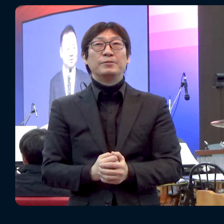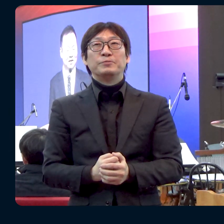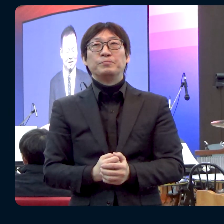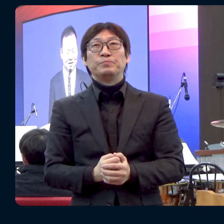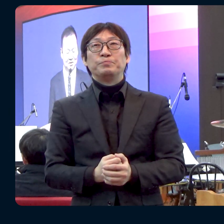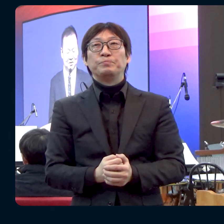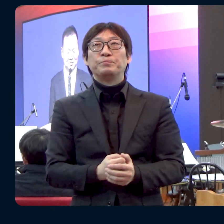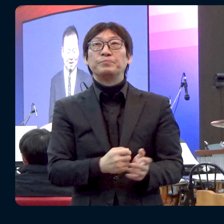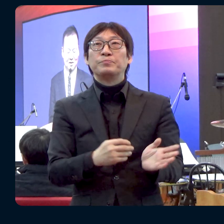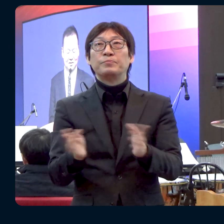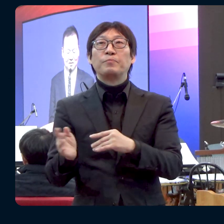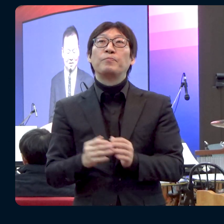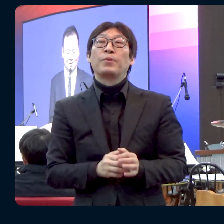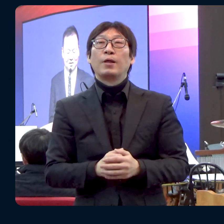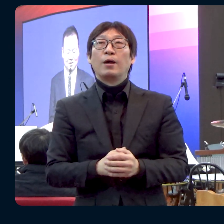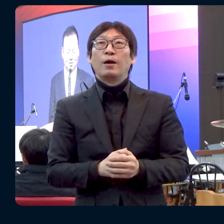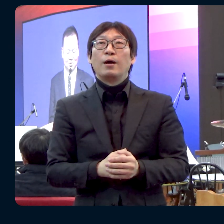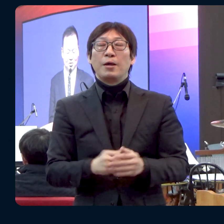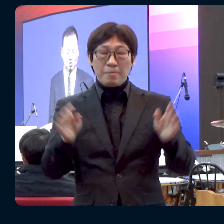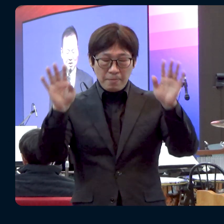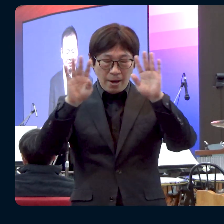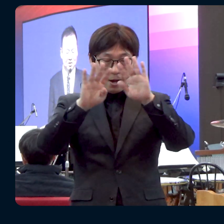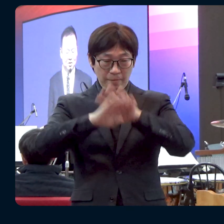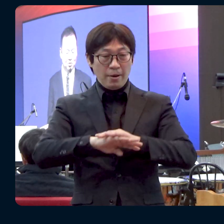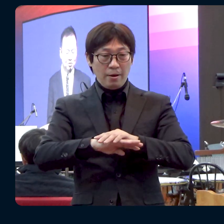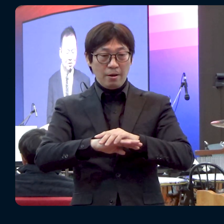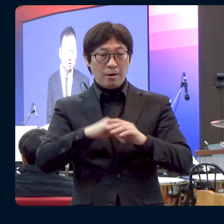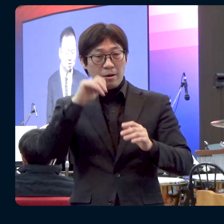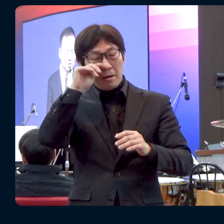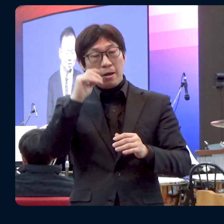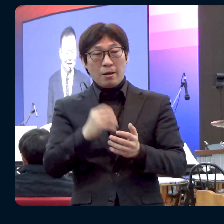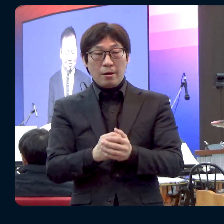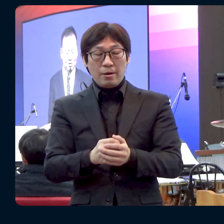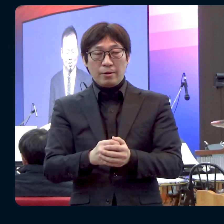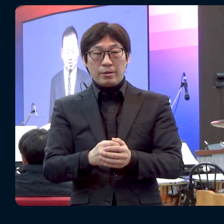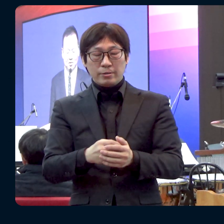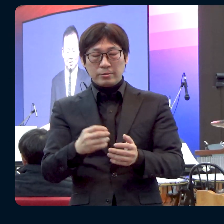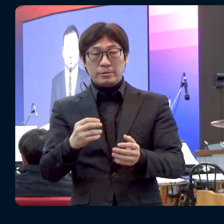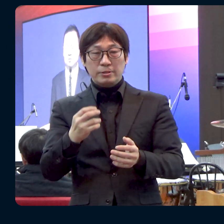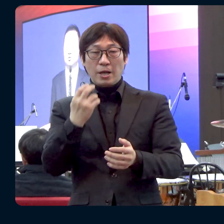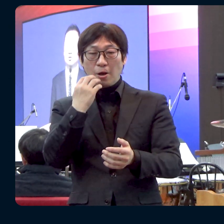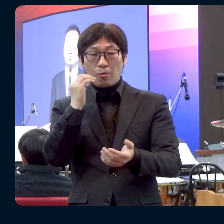아우성치던 사람들도 다 사라졌습니다. 곧 죽일 것처럼 돌을